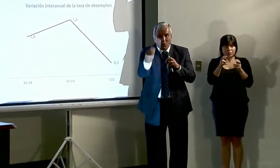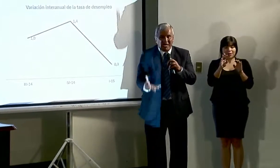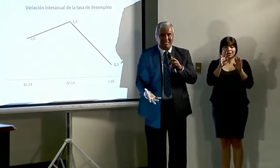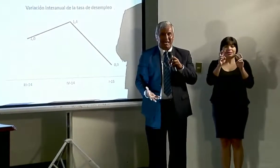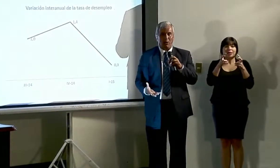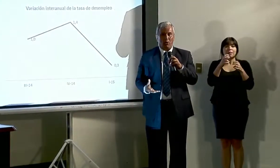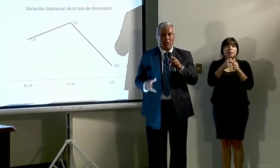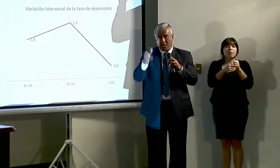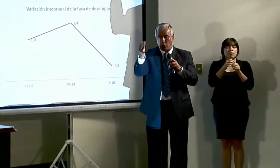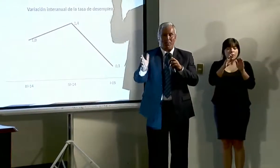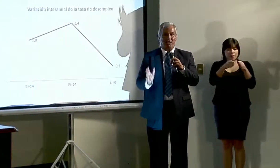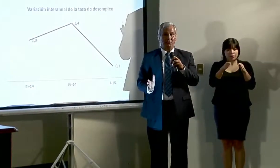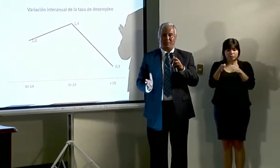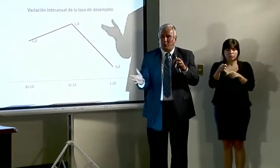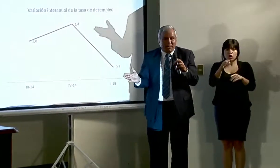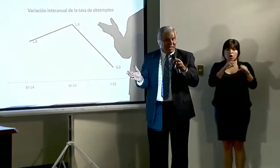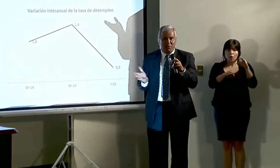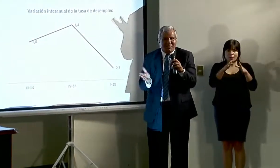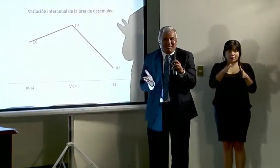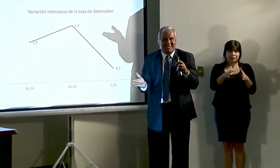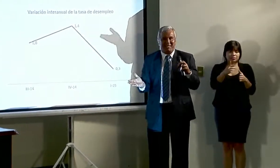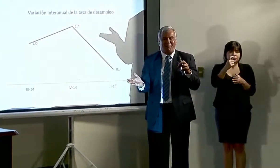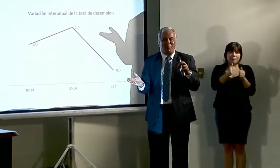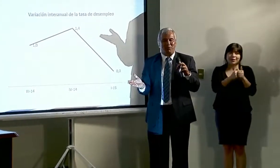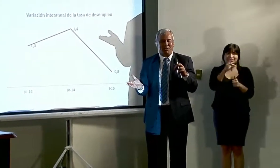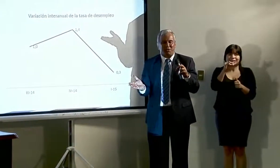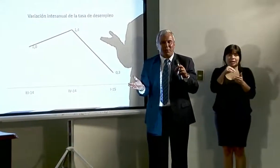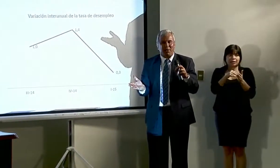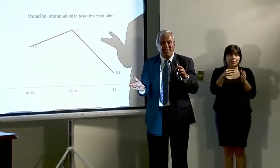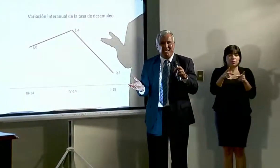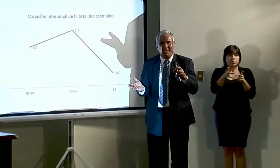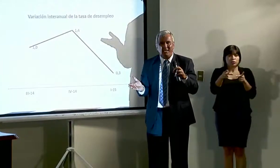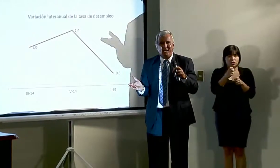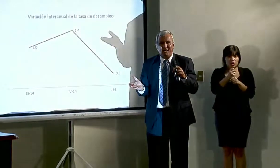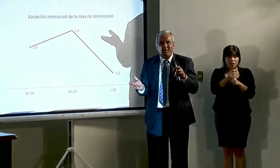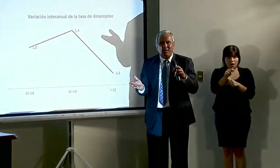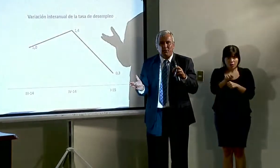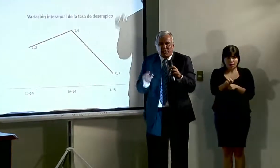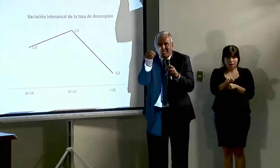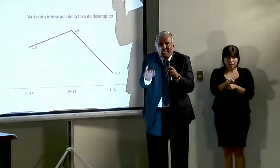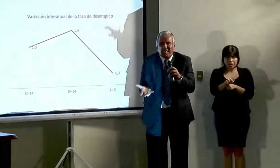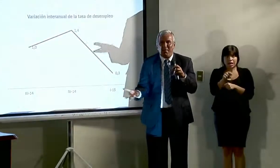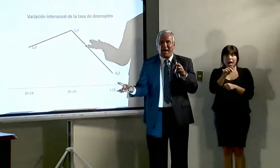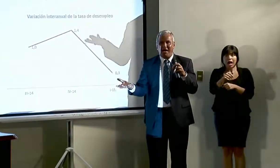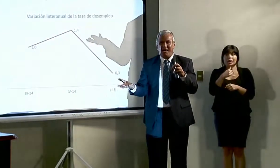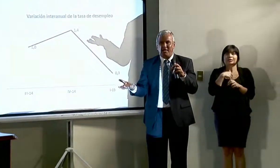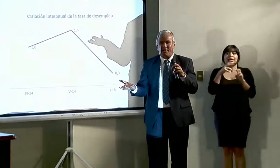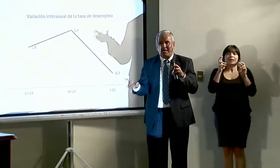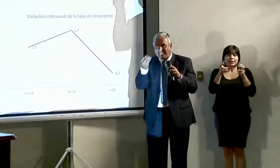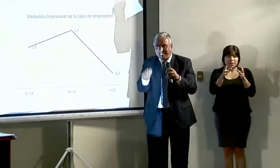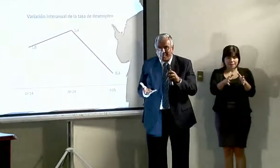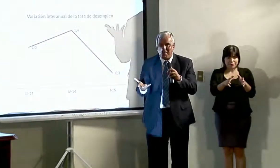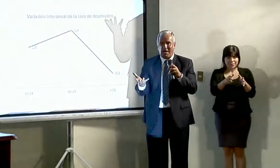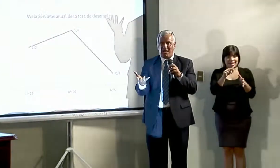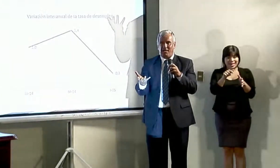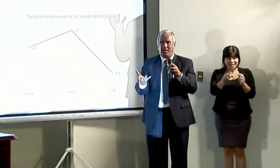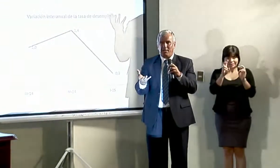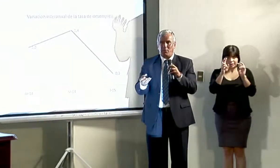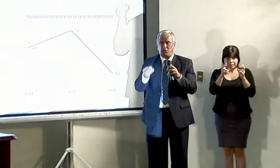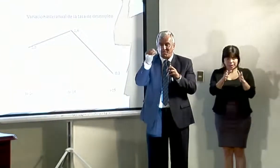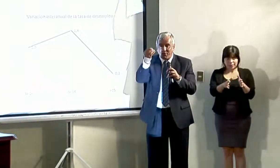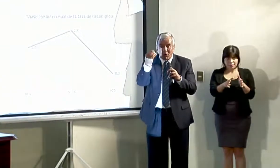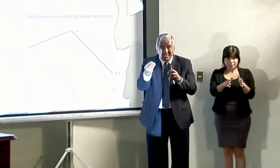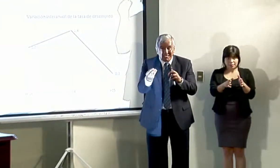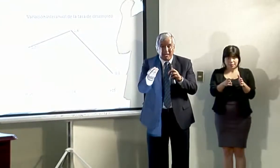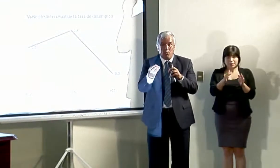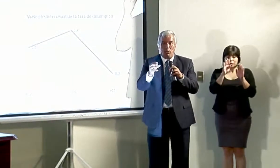tema está focalizado en comercio, estamos perdiendo más de 70.000 puestos de trabajo ahí. Entonces, ahí está el tema, ese es el tema.